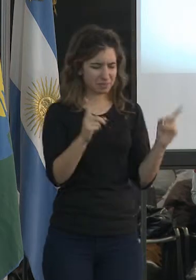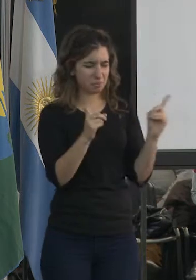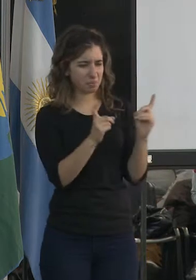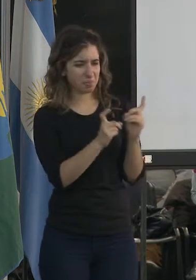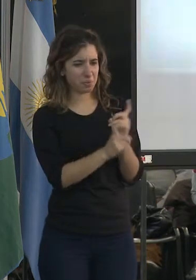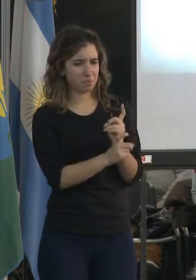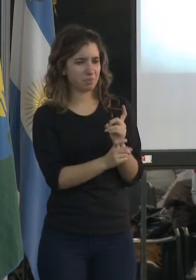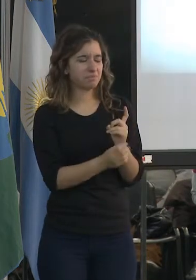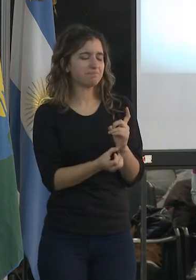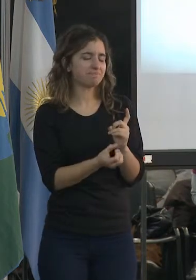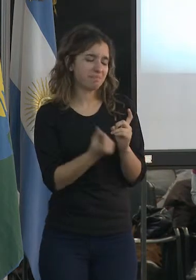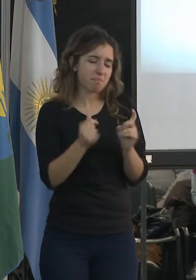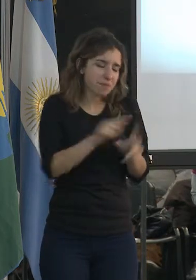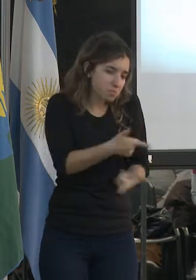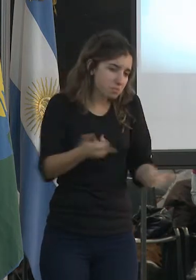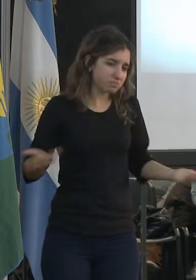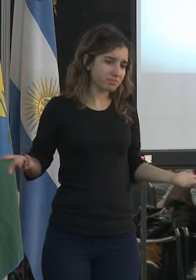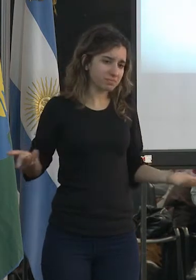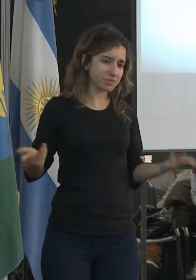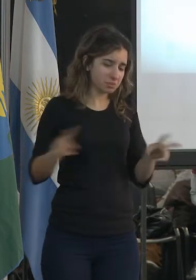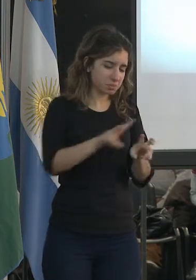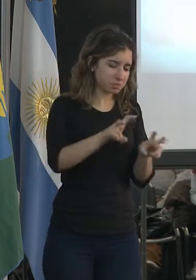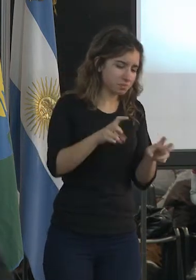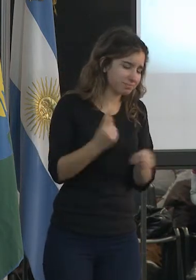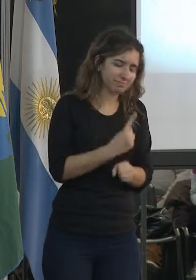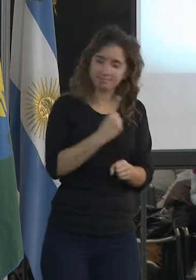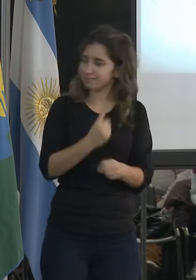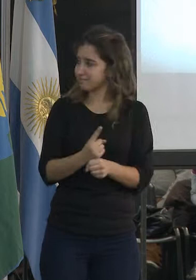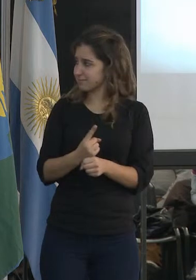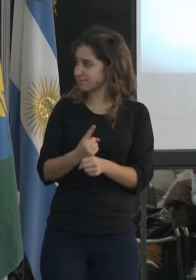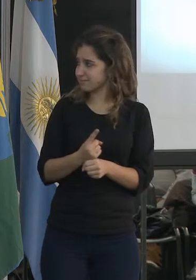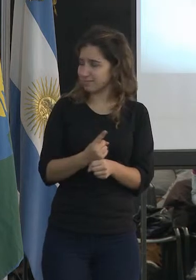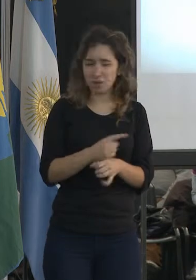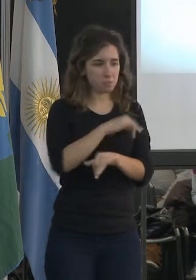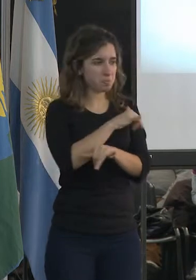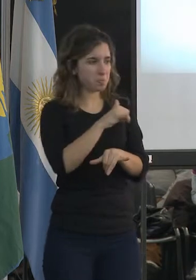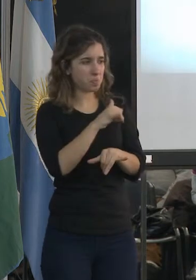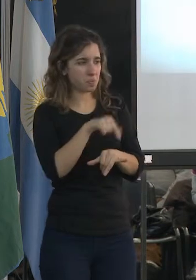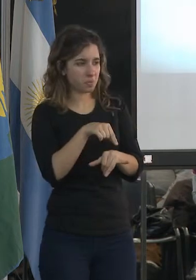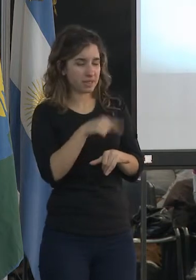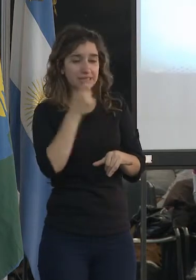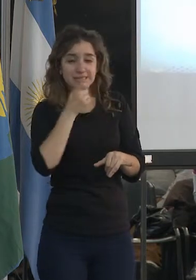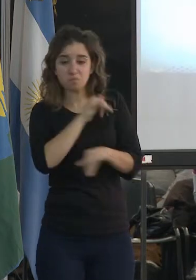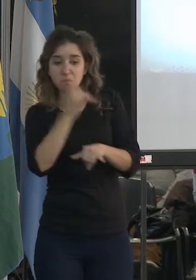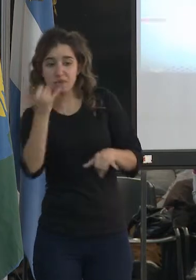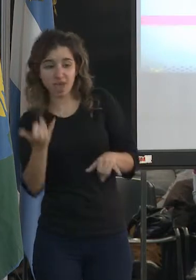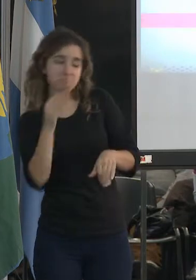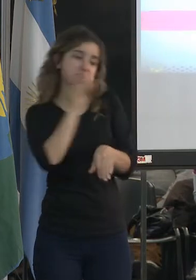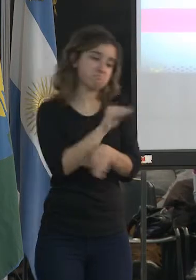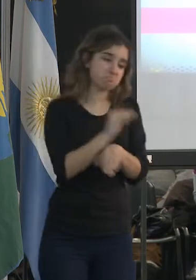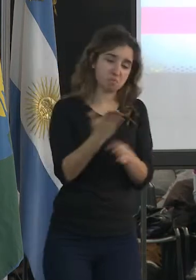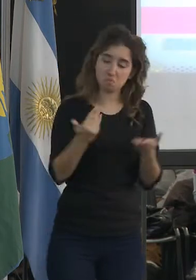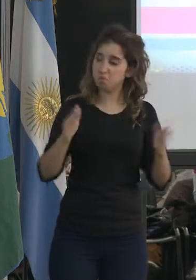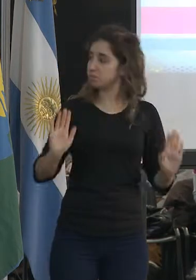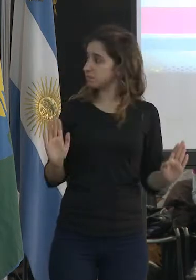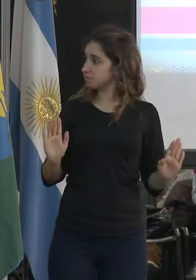es su sustentabilidad. Es cómo bancamos, financiamos, cómo la publicidad puede hacer posible la sustentabilidad del